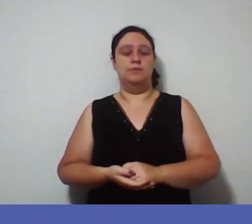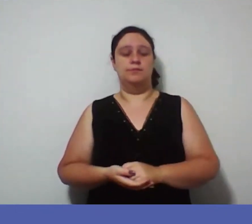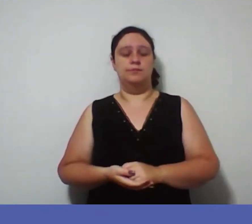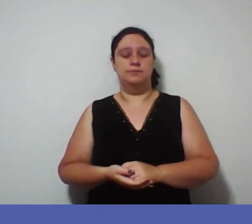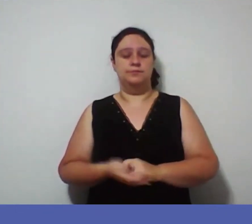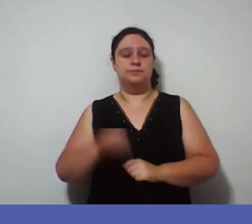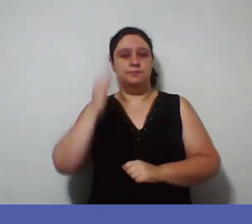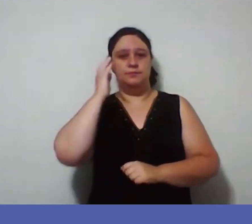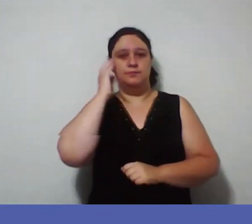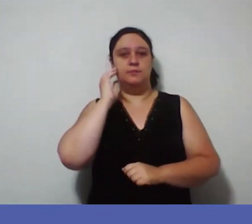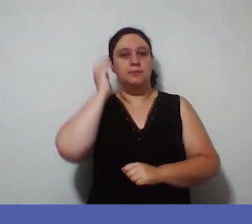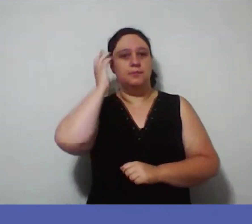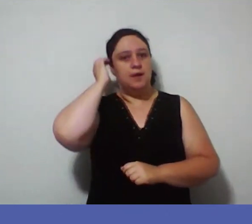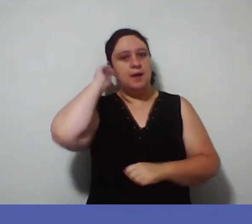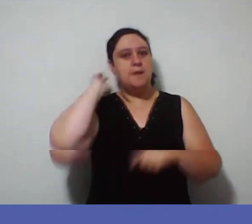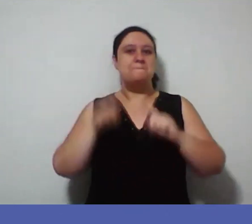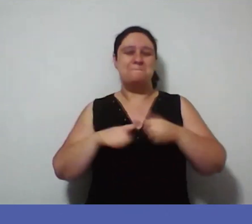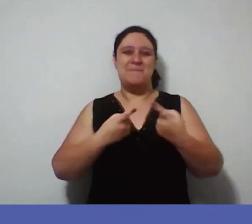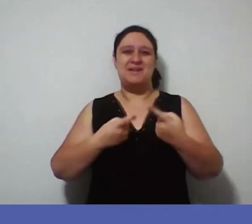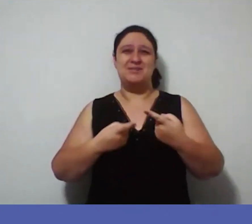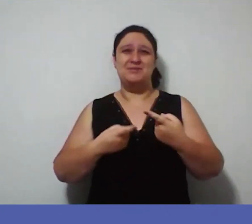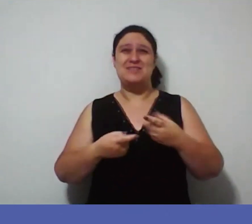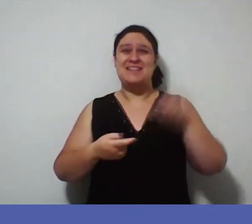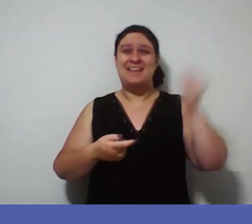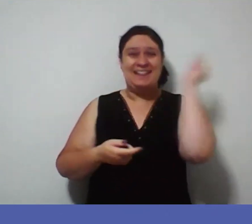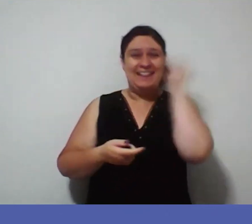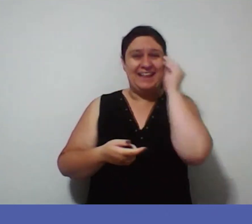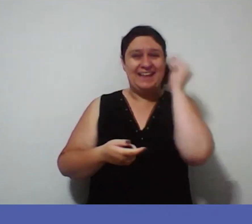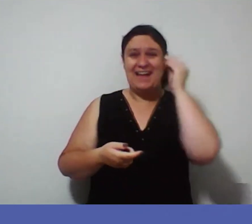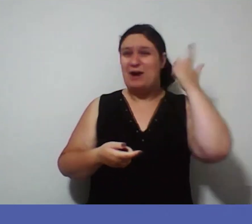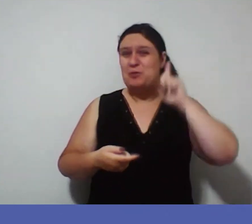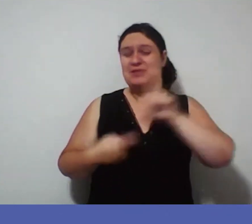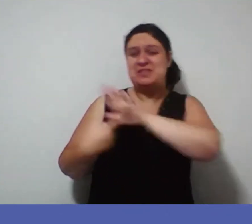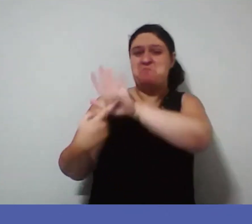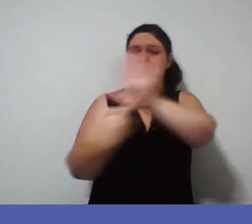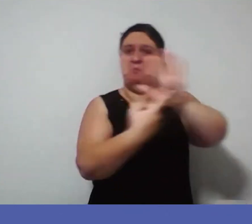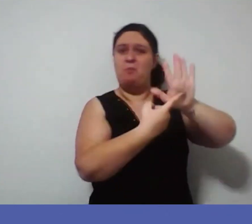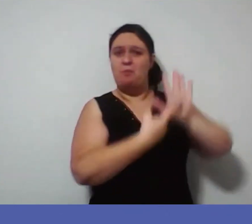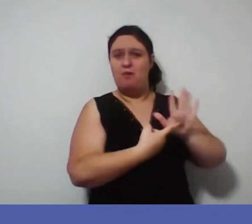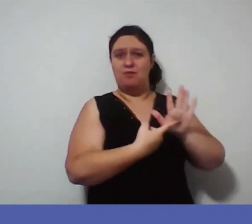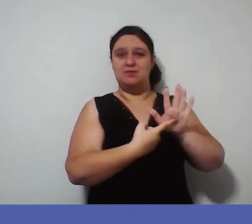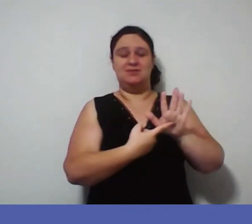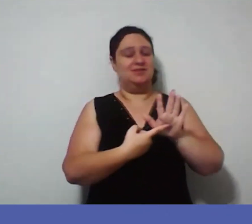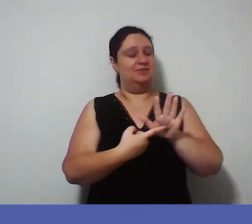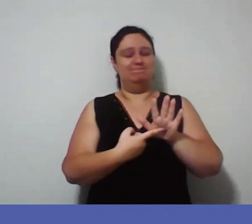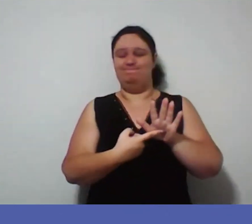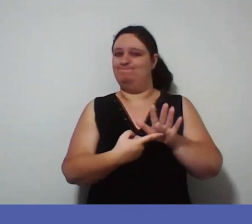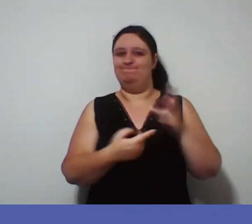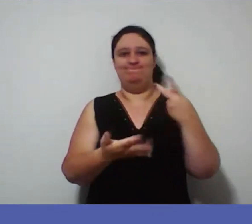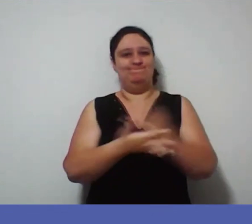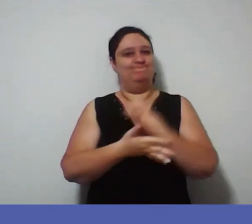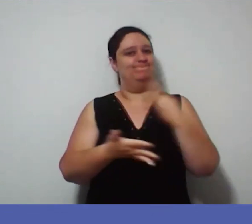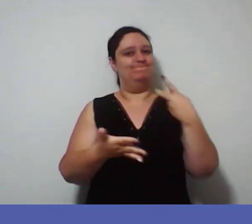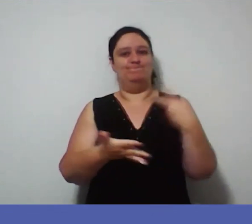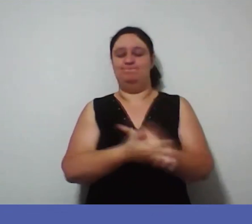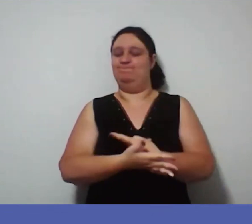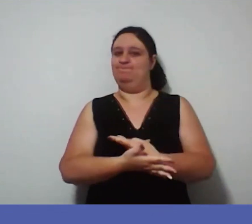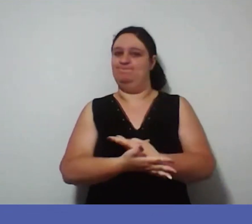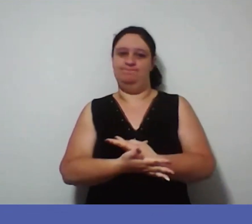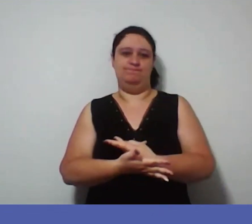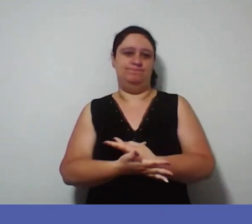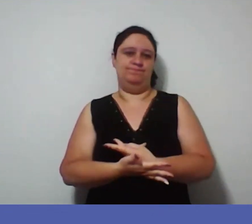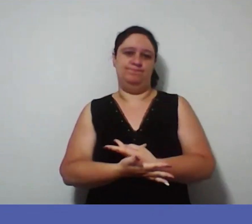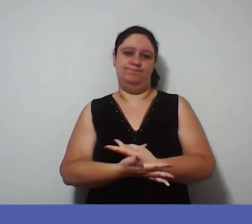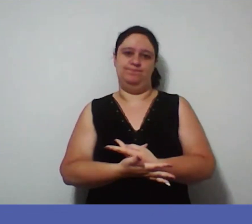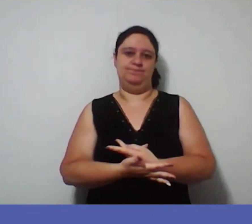você lutar por um espaço, a força, irmãos, isso não é da realidade do reino dos céus. Na vida